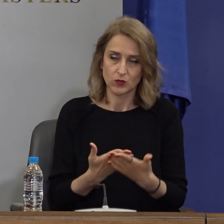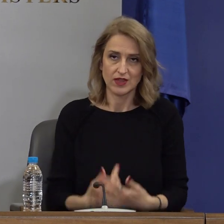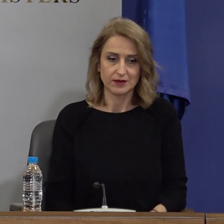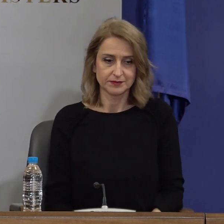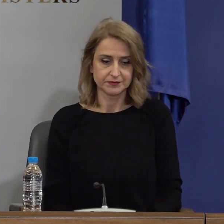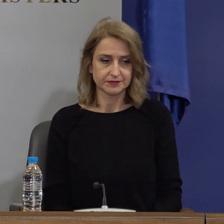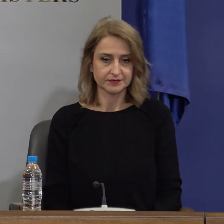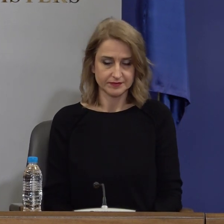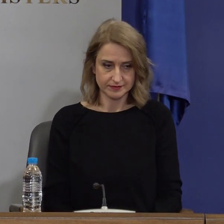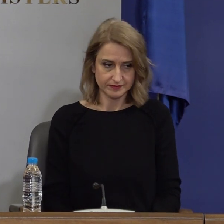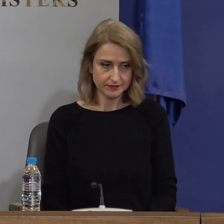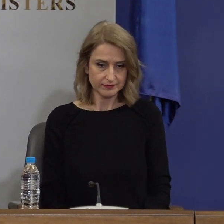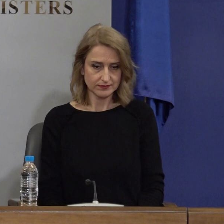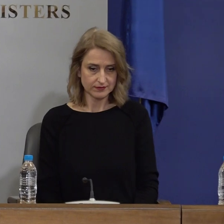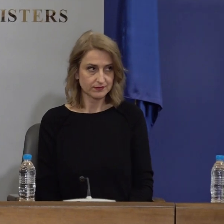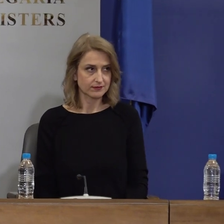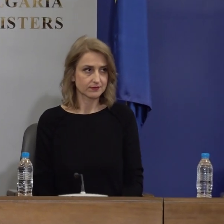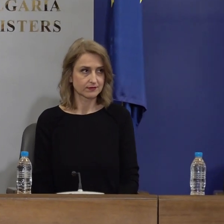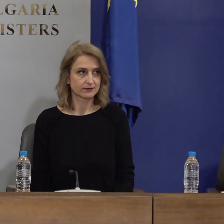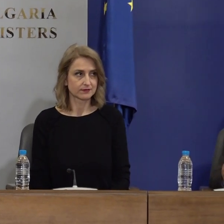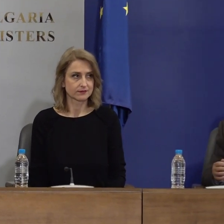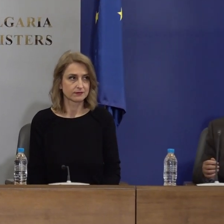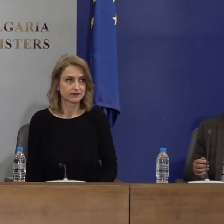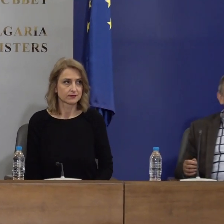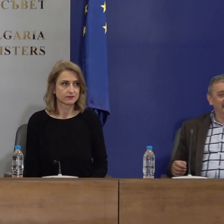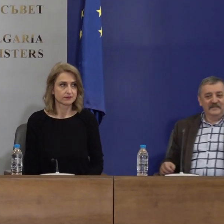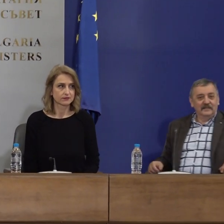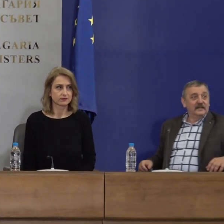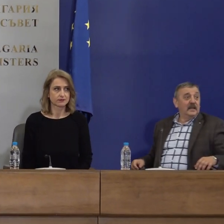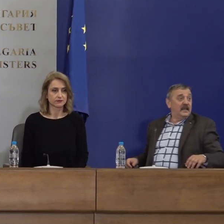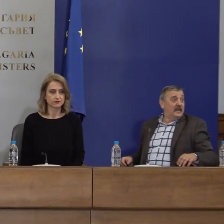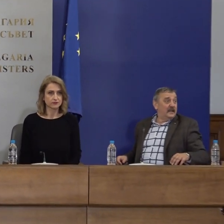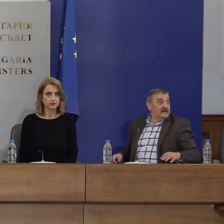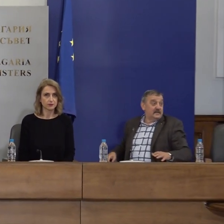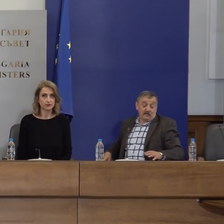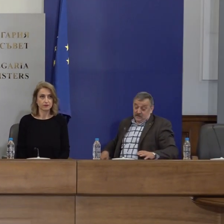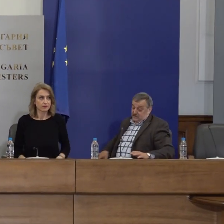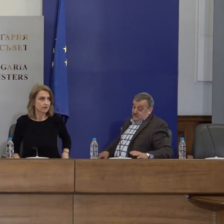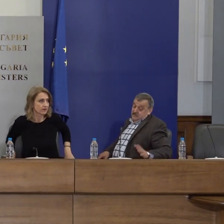Ще ги разберем.